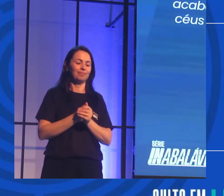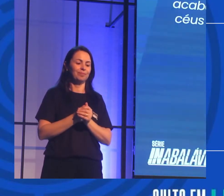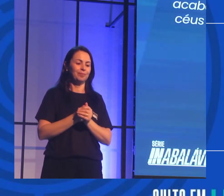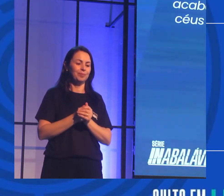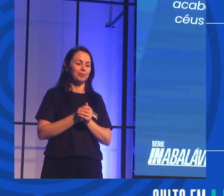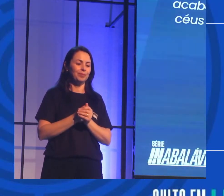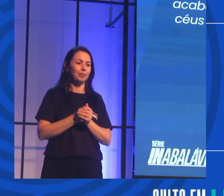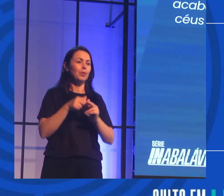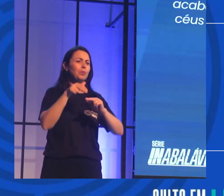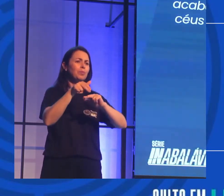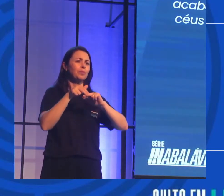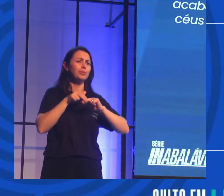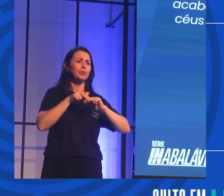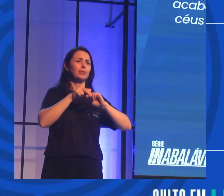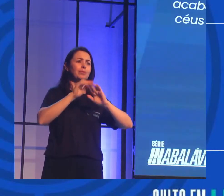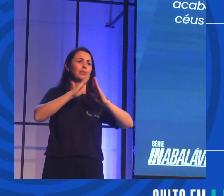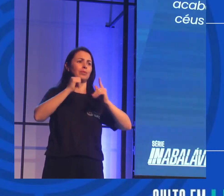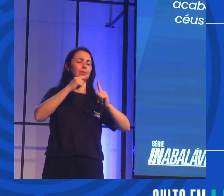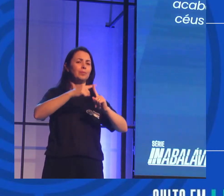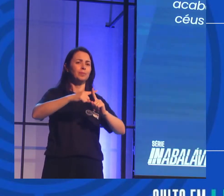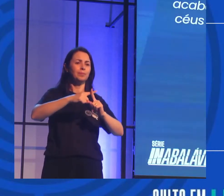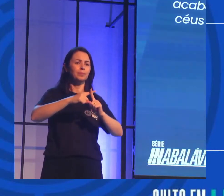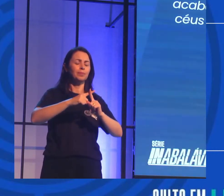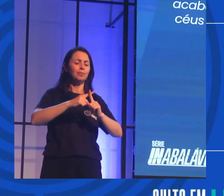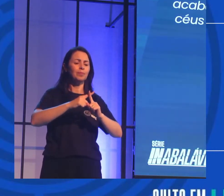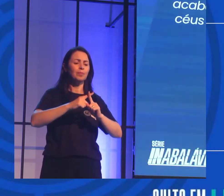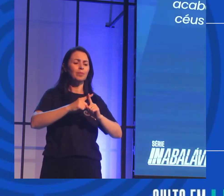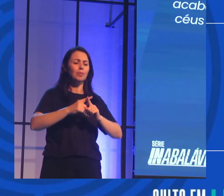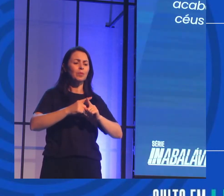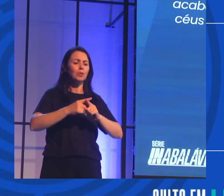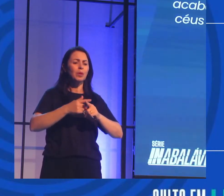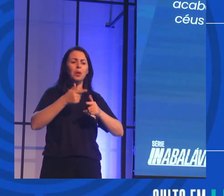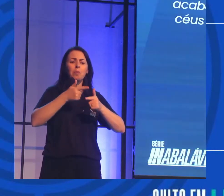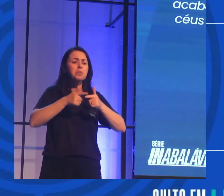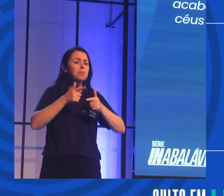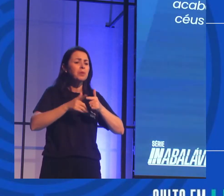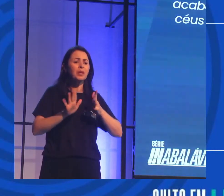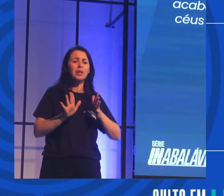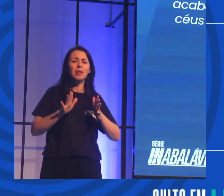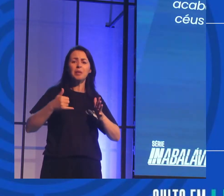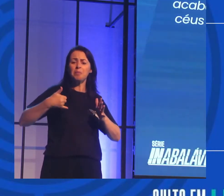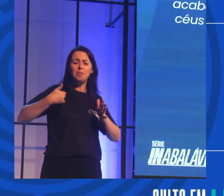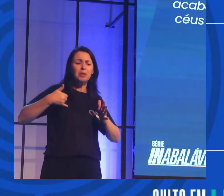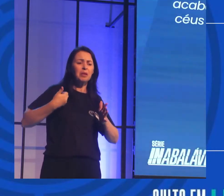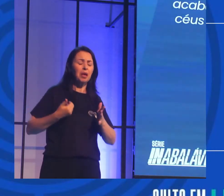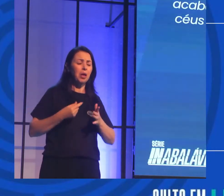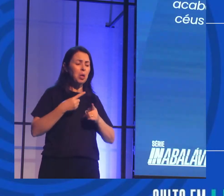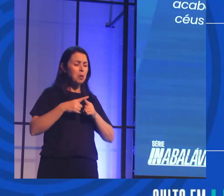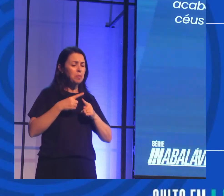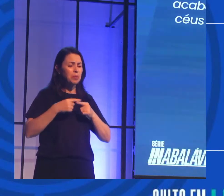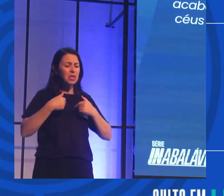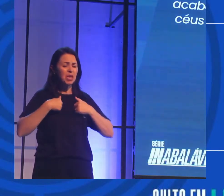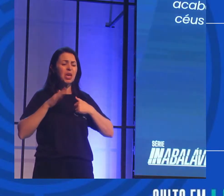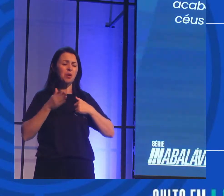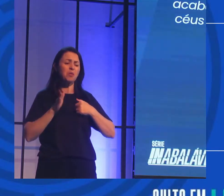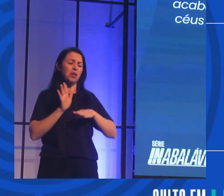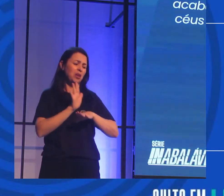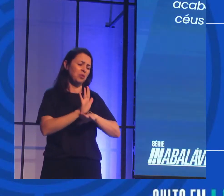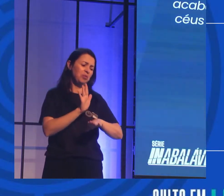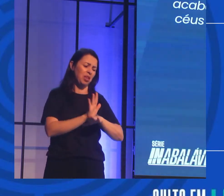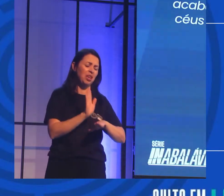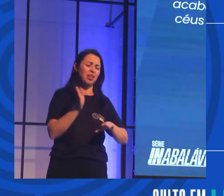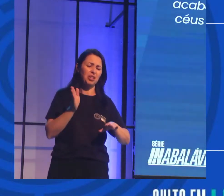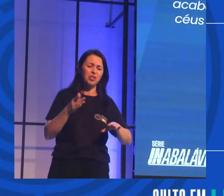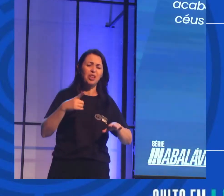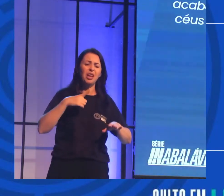Ei, igreja, não importa a sua idade. Mas eu já contribuí com